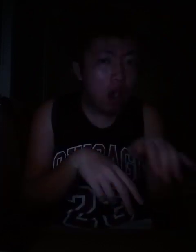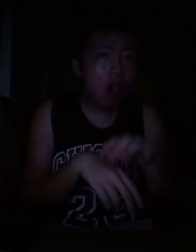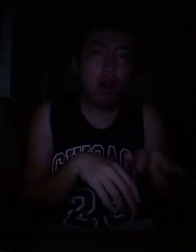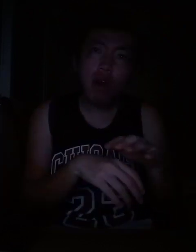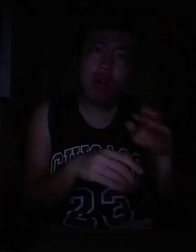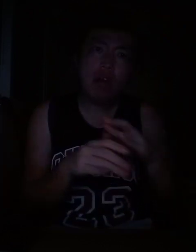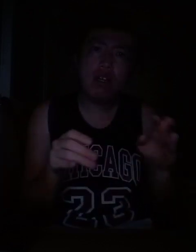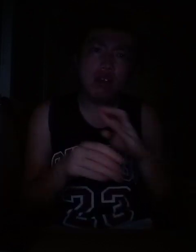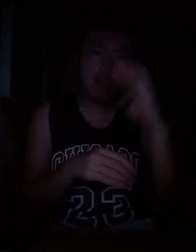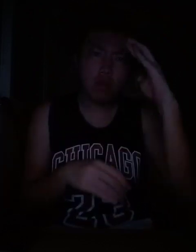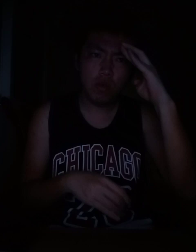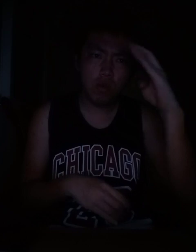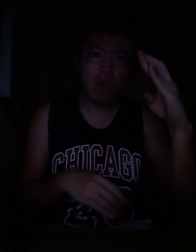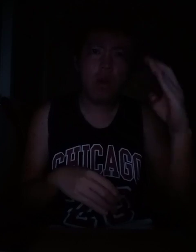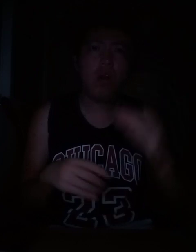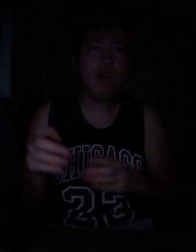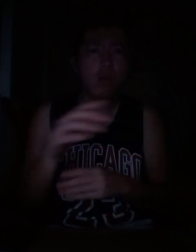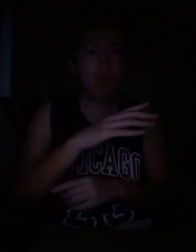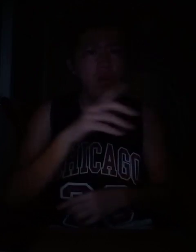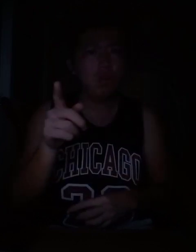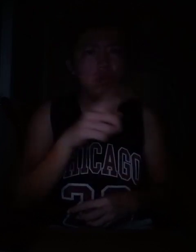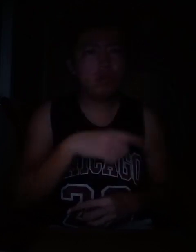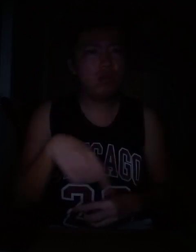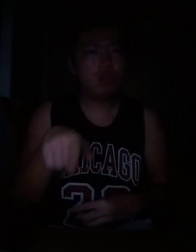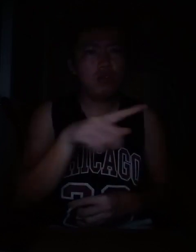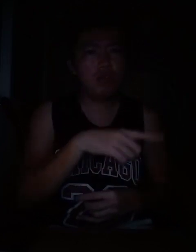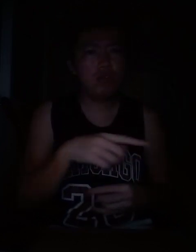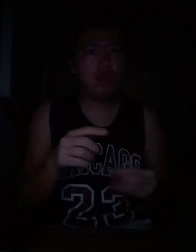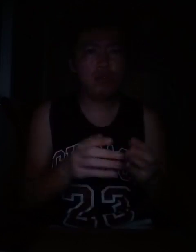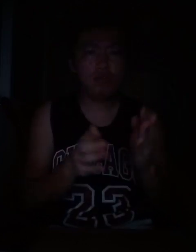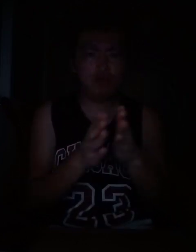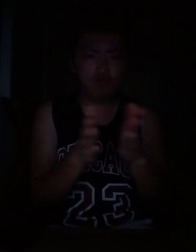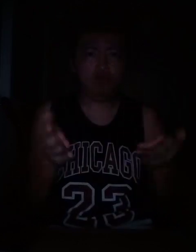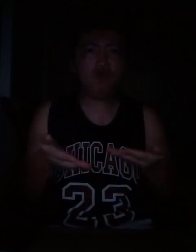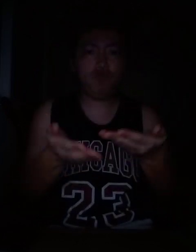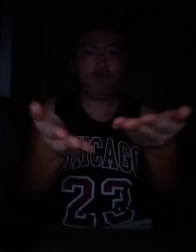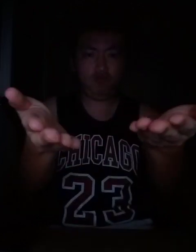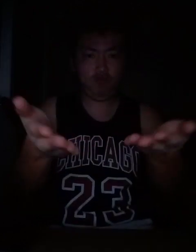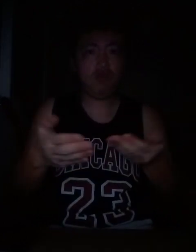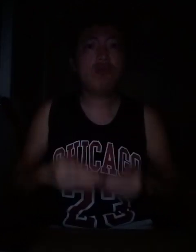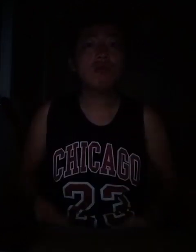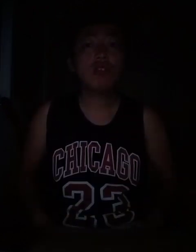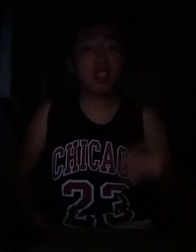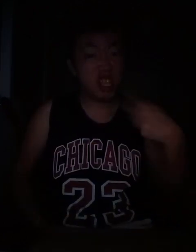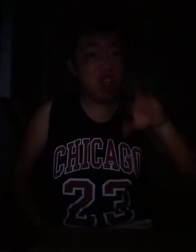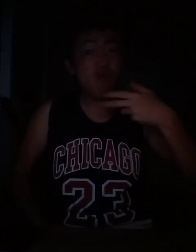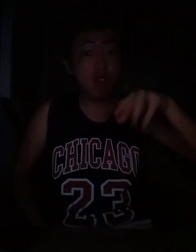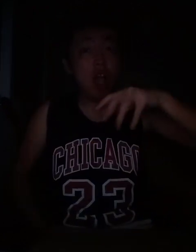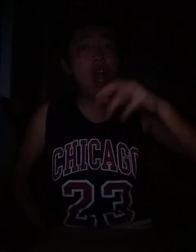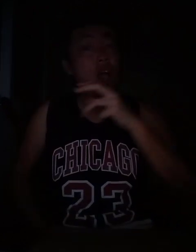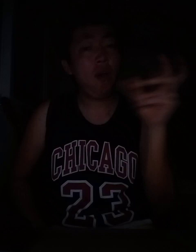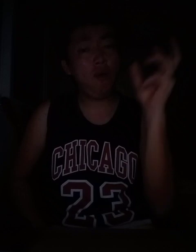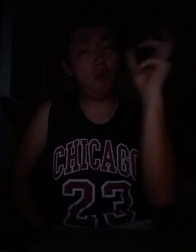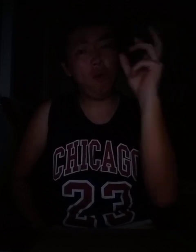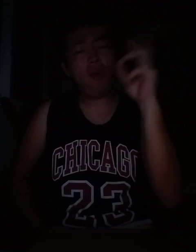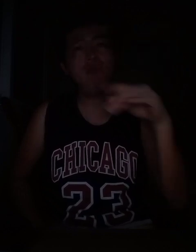경찰의 에스코트에 맞춰 전국의 임시 숙소로 출발합니다. 태풍 카눈 소식에